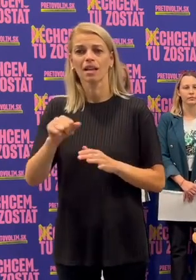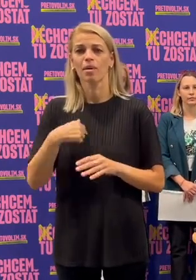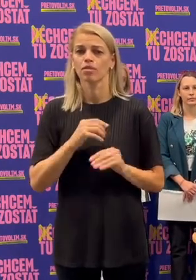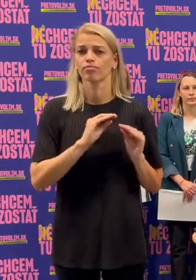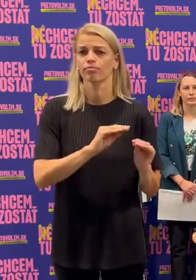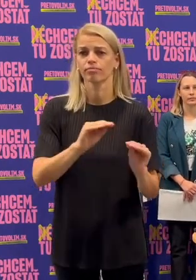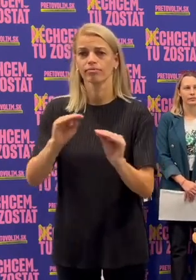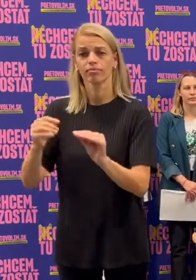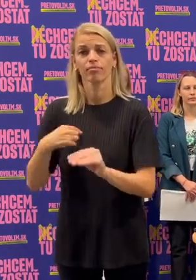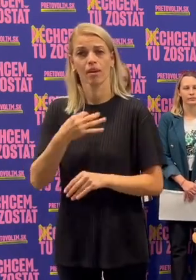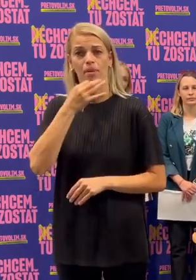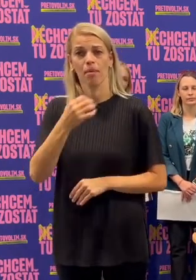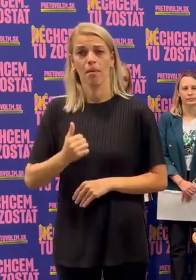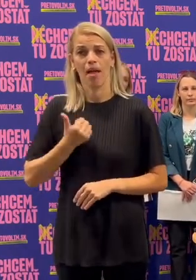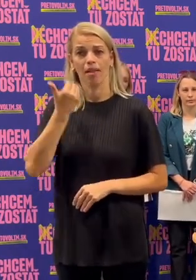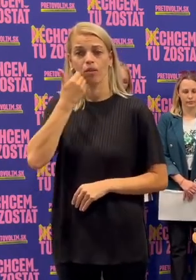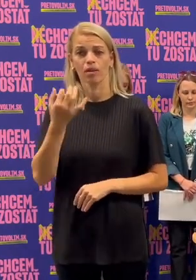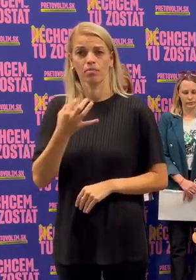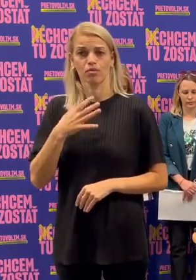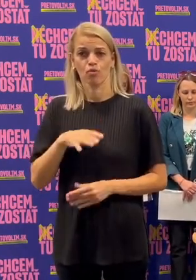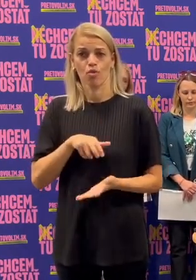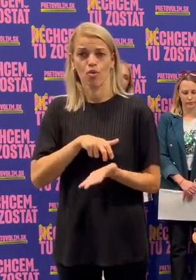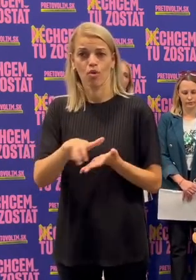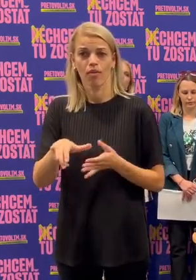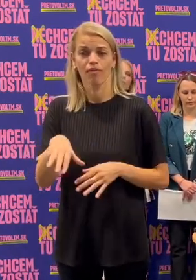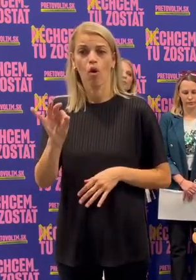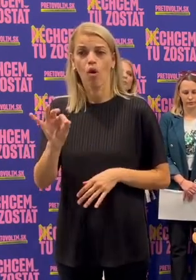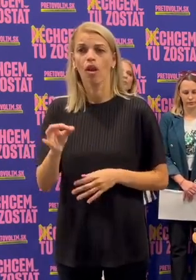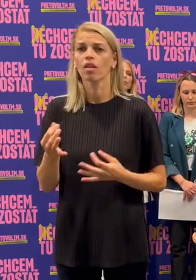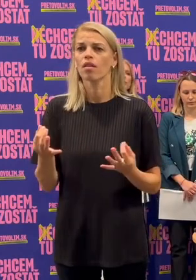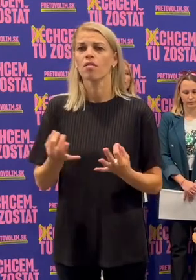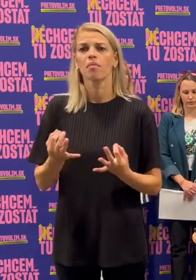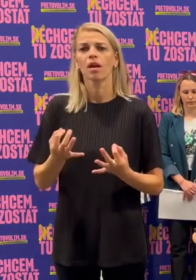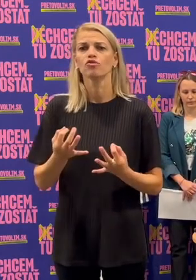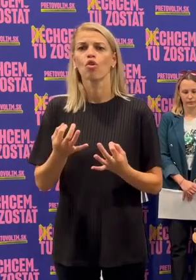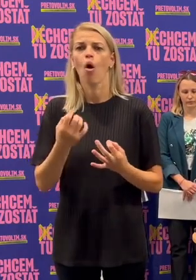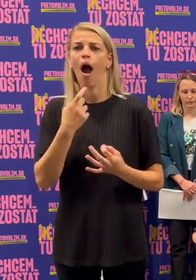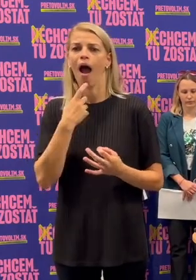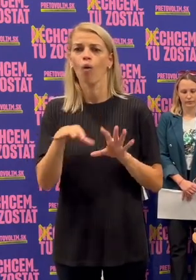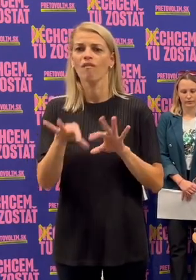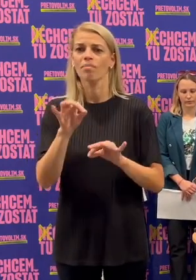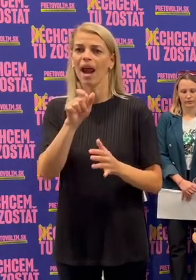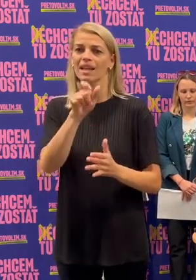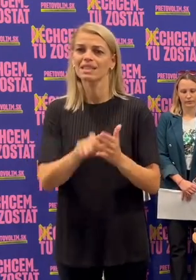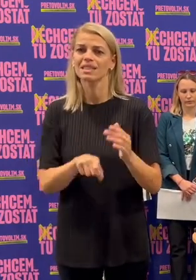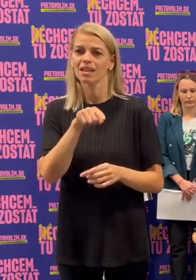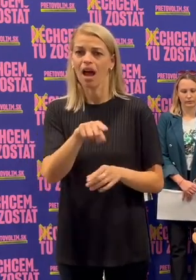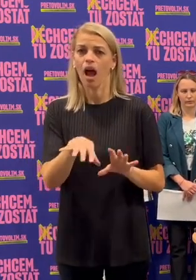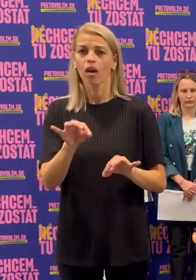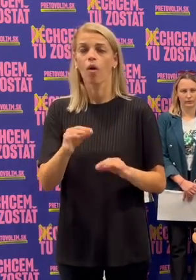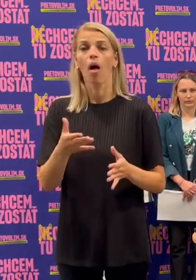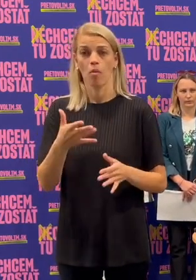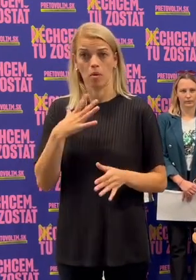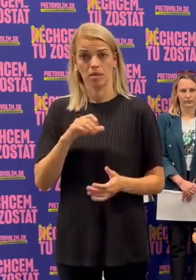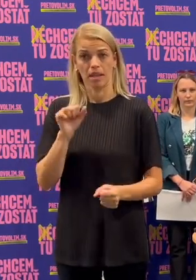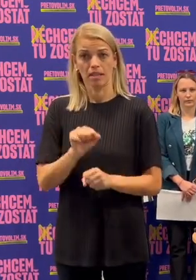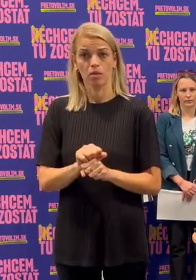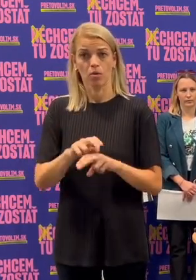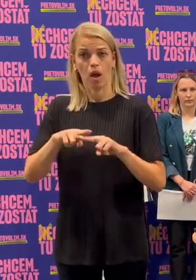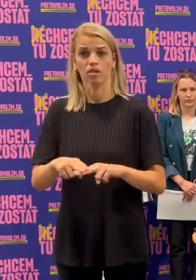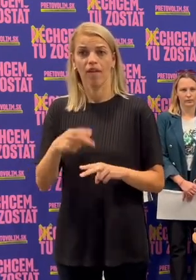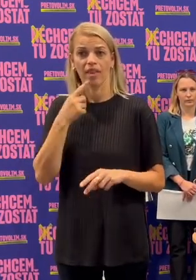sa mladých ľudí, prečo idú voliť, čo chcú, aby sa tu zmenilo, podľa čoho si vybrali stranu a či sú si už istí tým, že chcú zostať na Slovensku. A jednoducho,